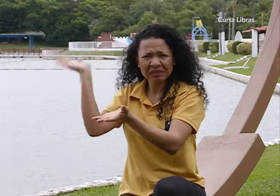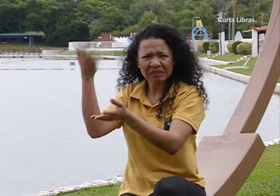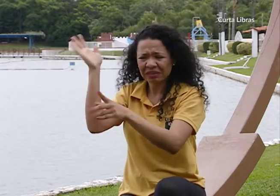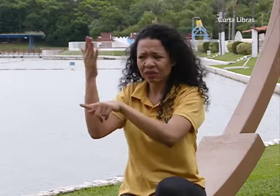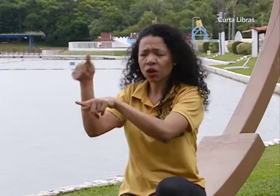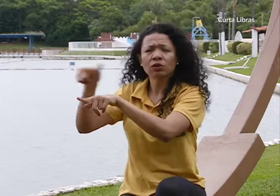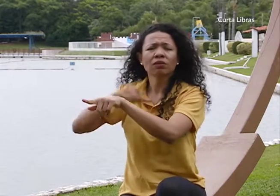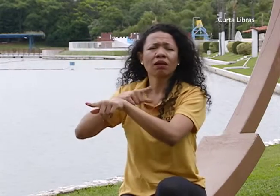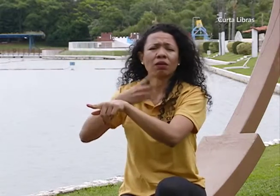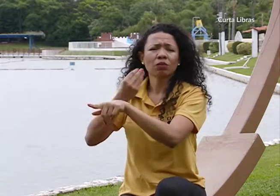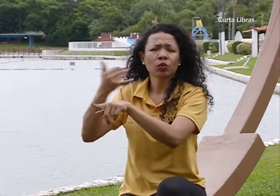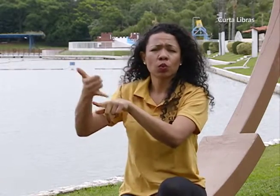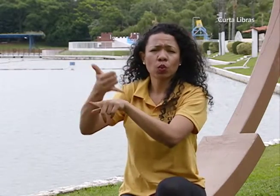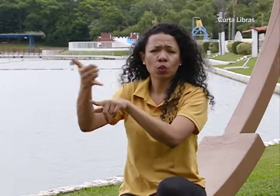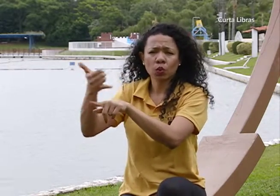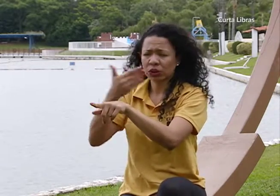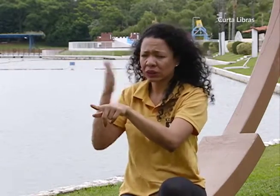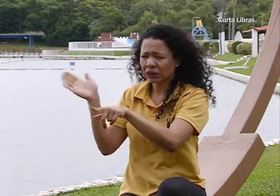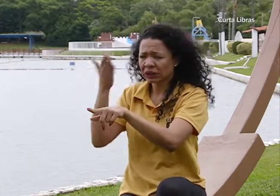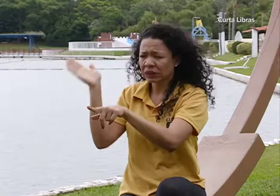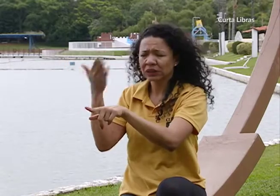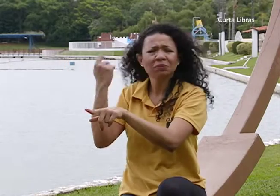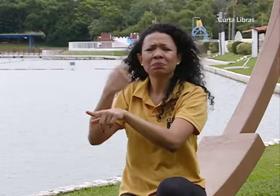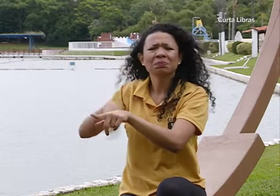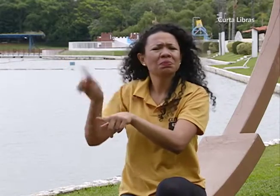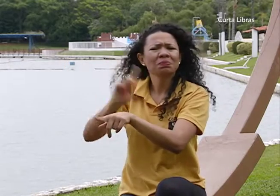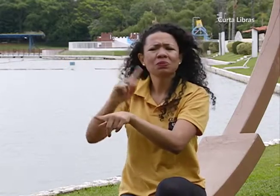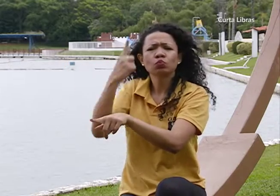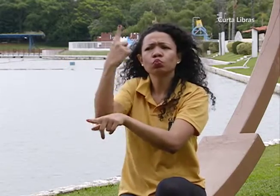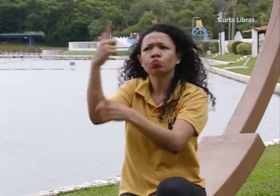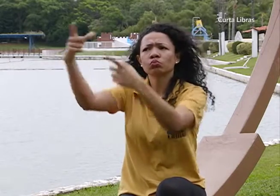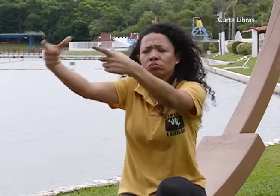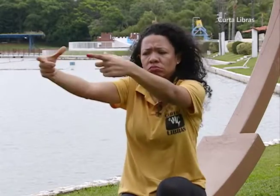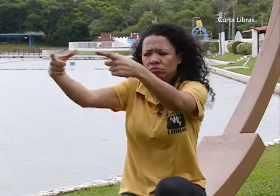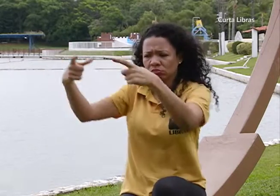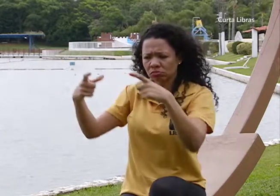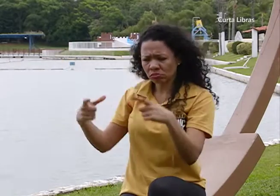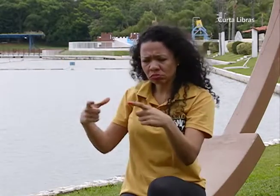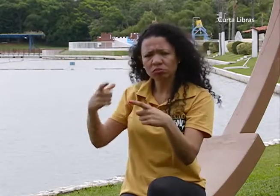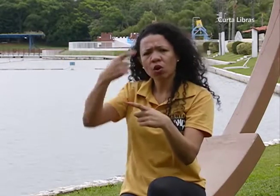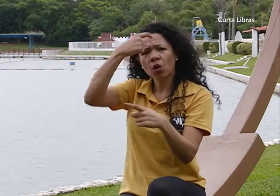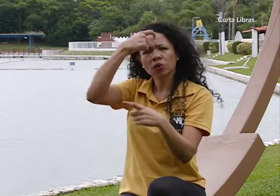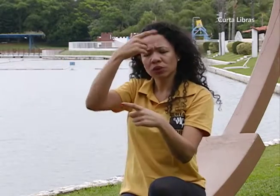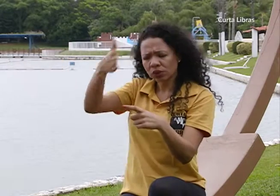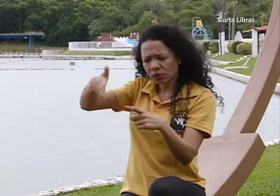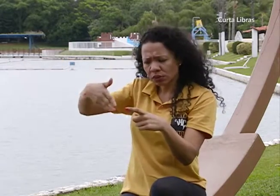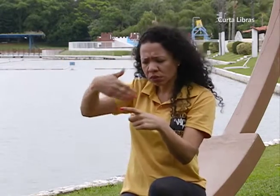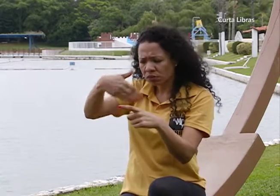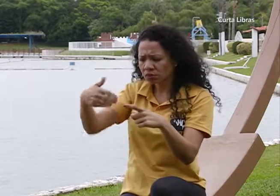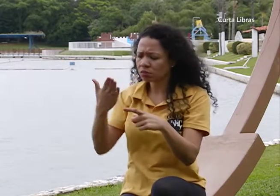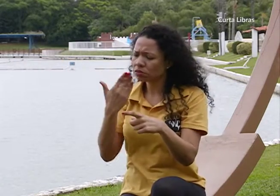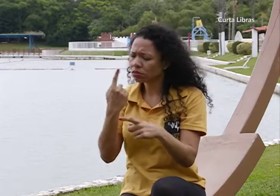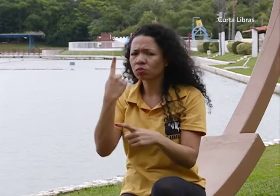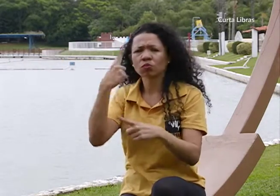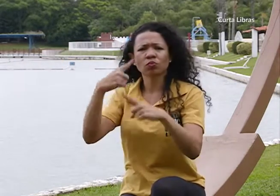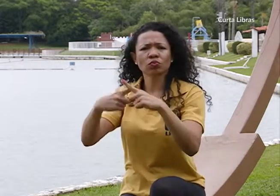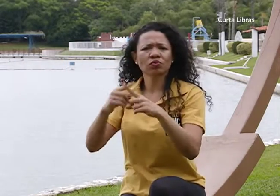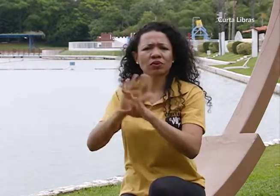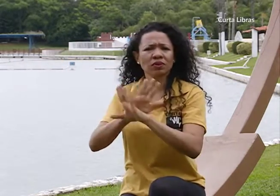muita gordura no rodízio e não é bom. Você pode evitar o rodízio e pedir uma pizza à la carte. Você come uma vez